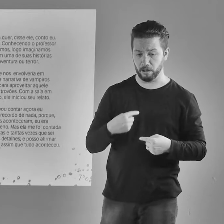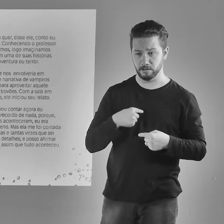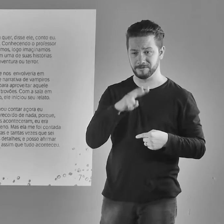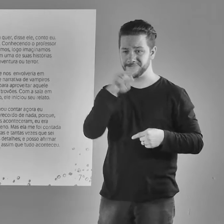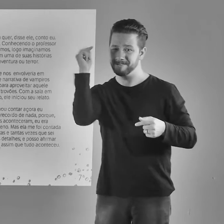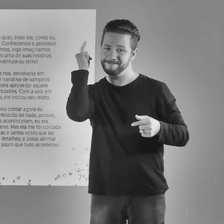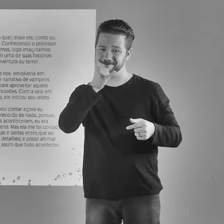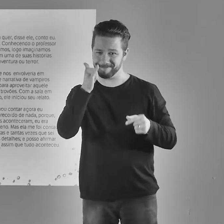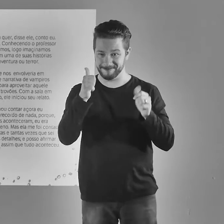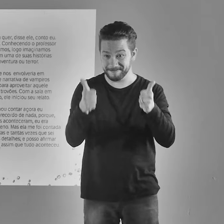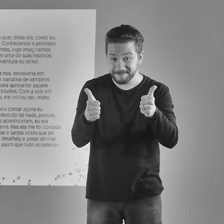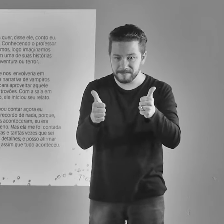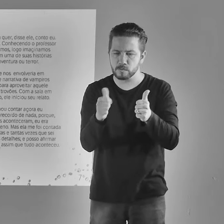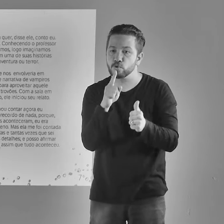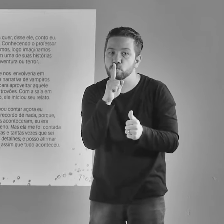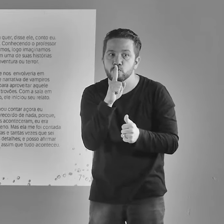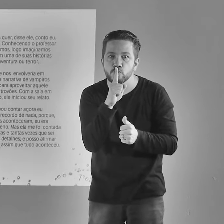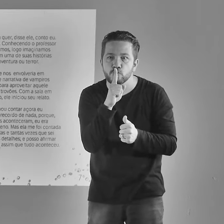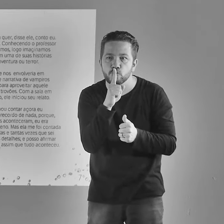eu, e pediu silêncio.